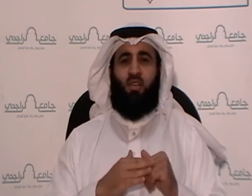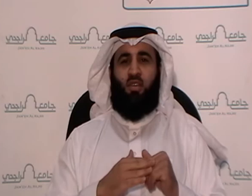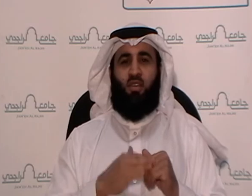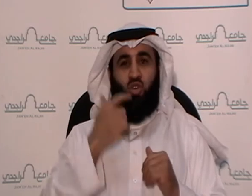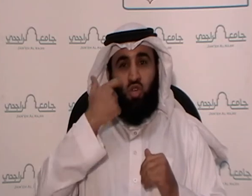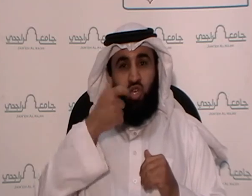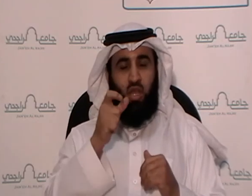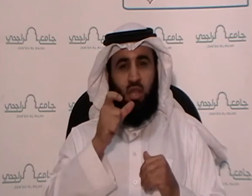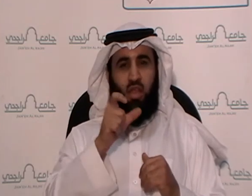وأشهد أن لا